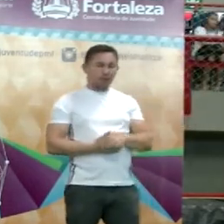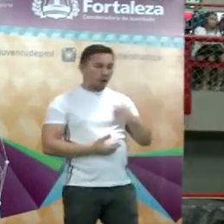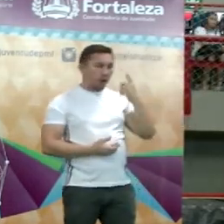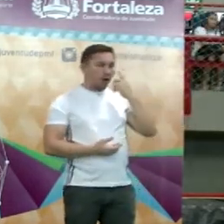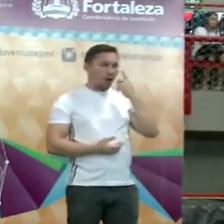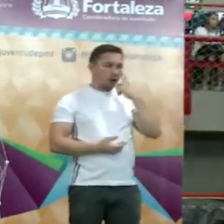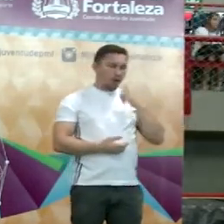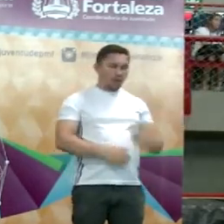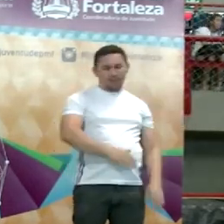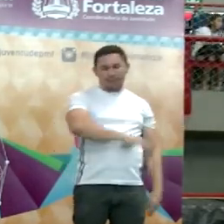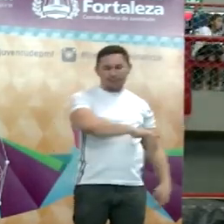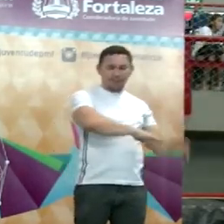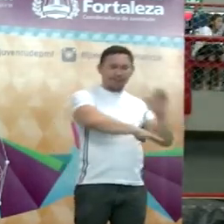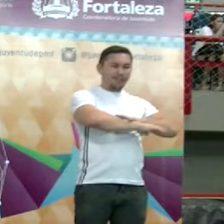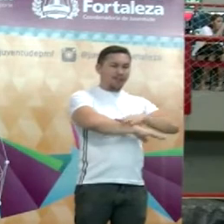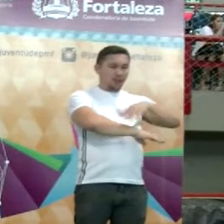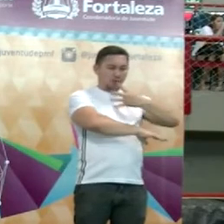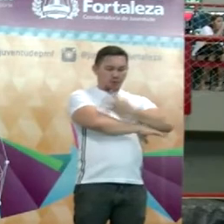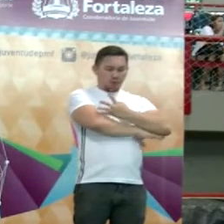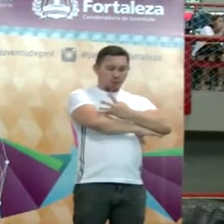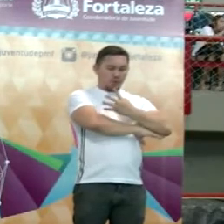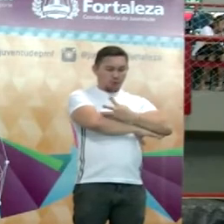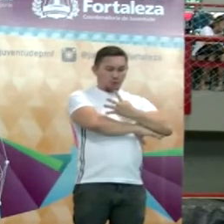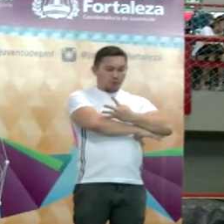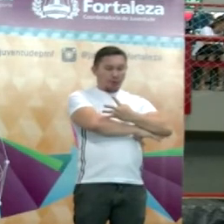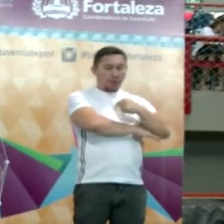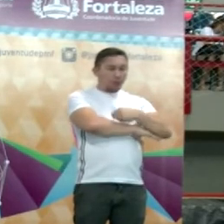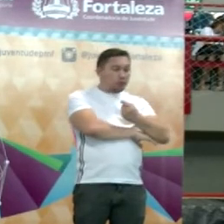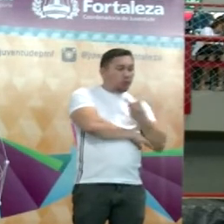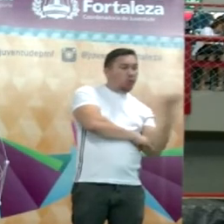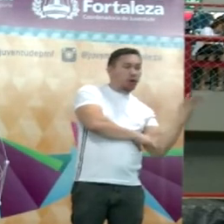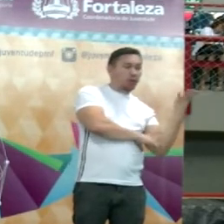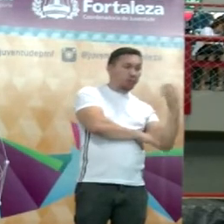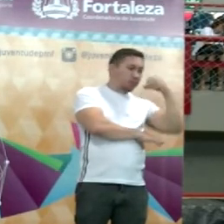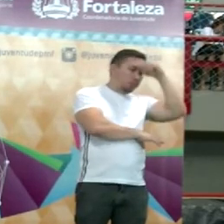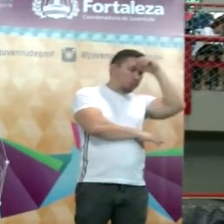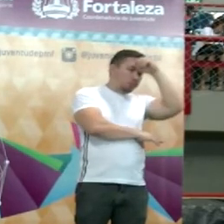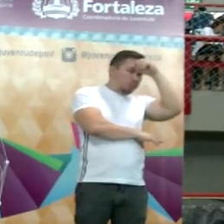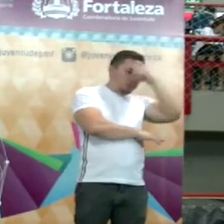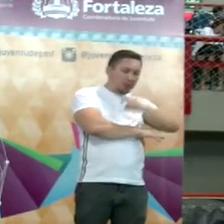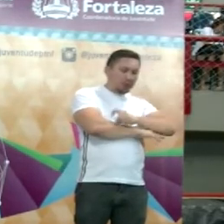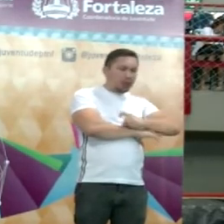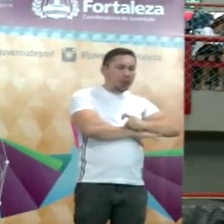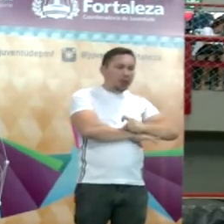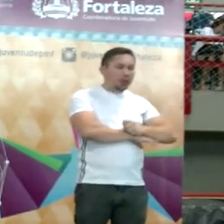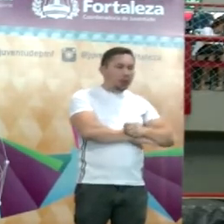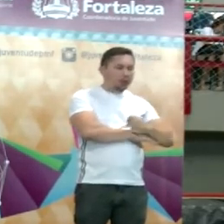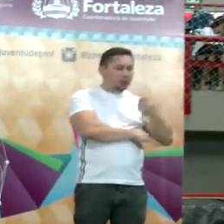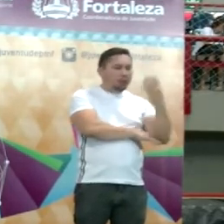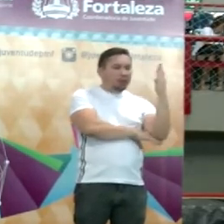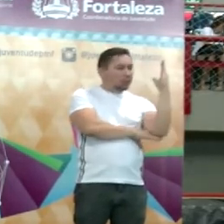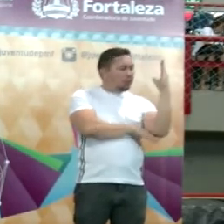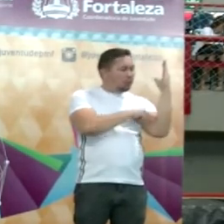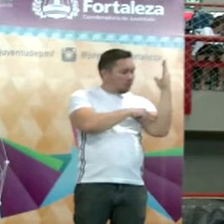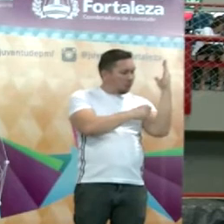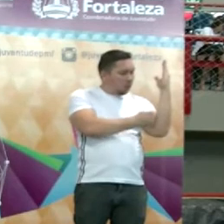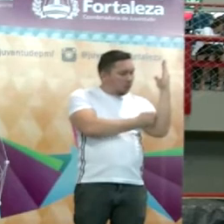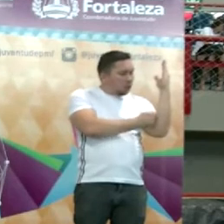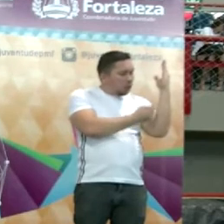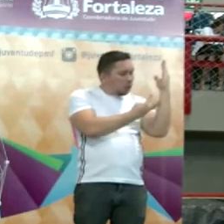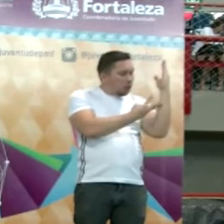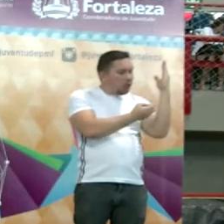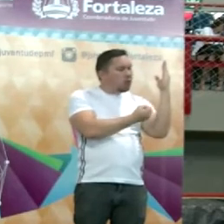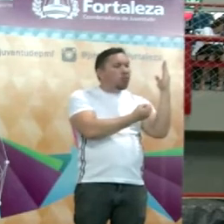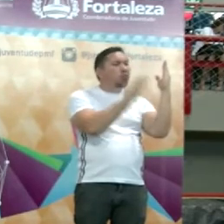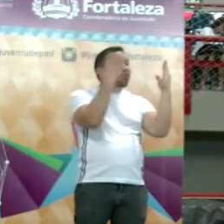comum. Como eu não sei quantos 4s tem dentro da base da minha TV, eu digo que tem esse 4 quantas